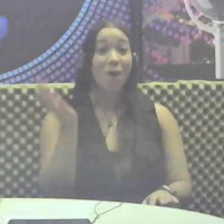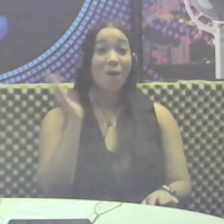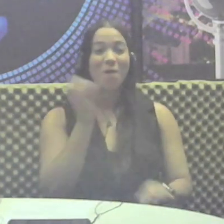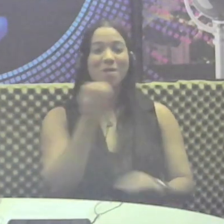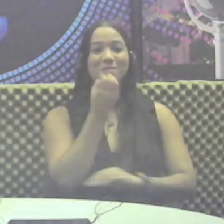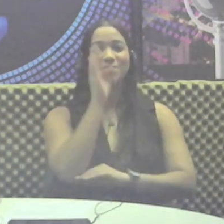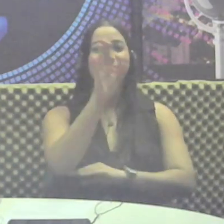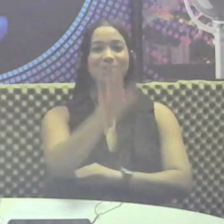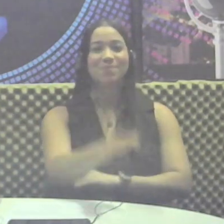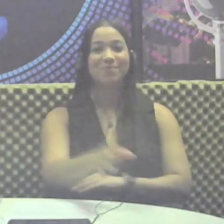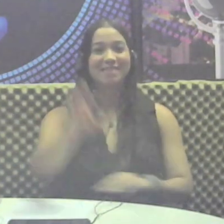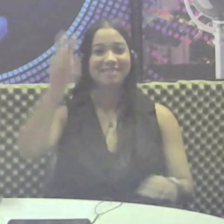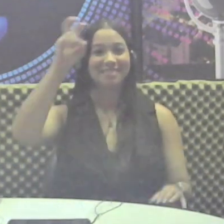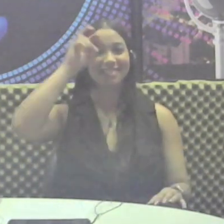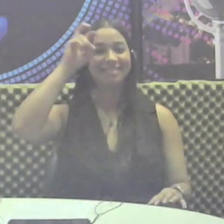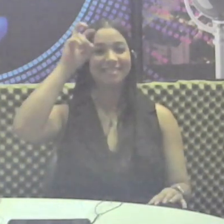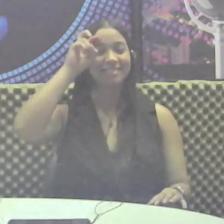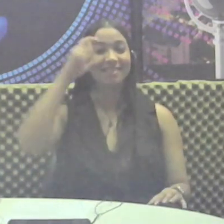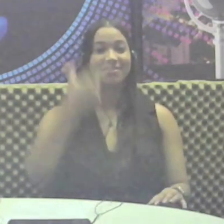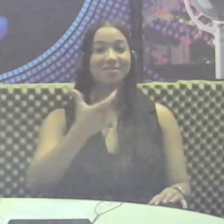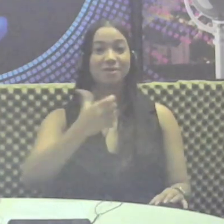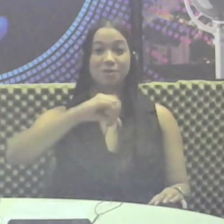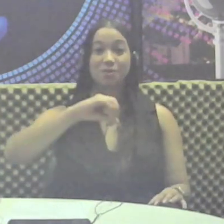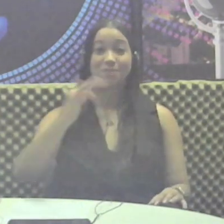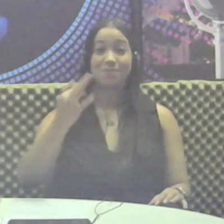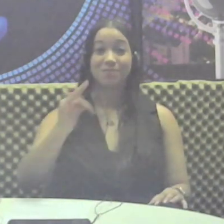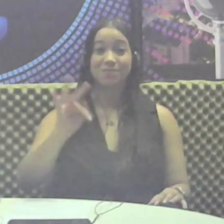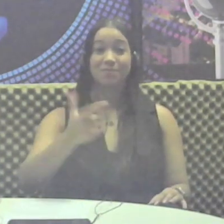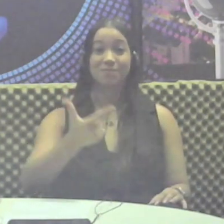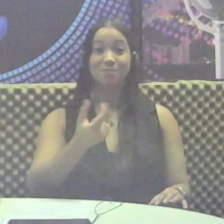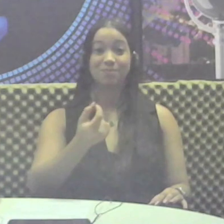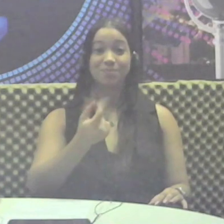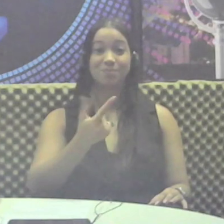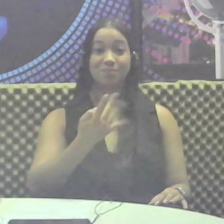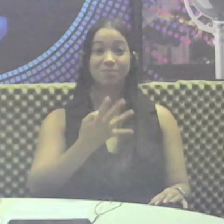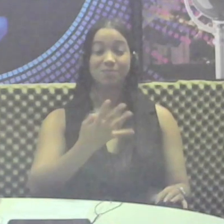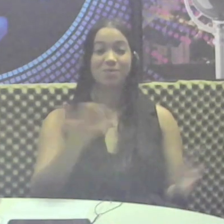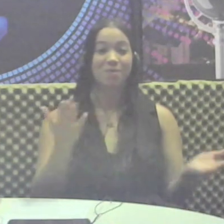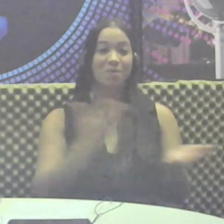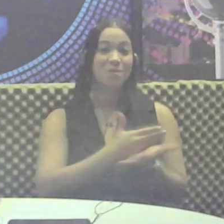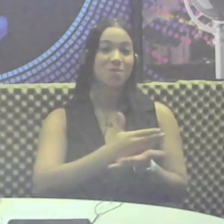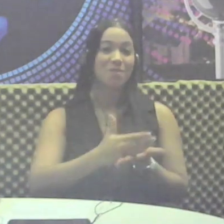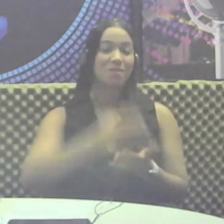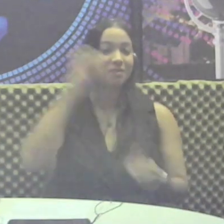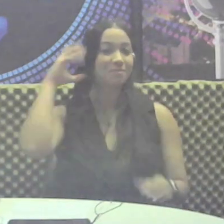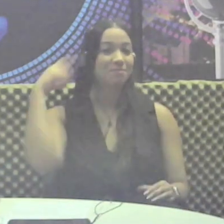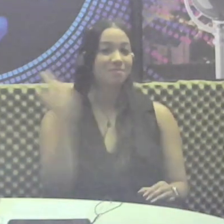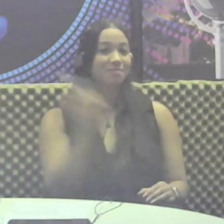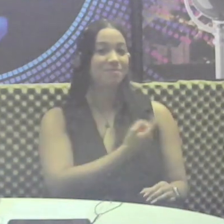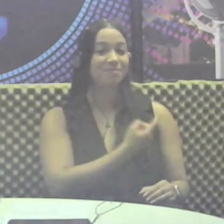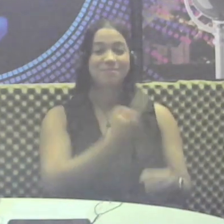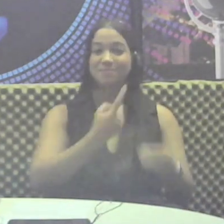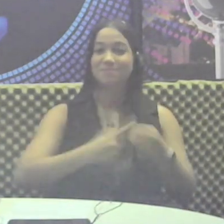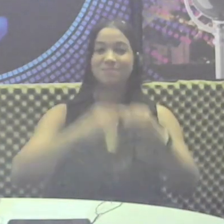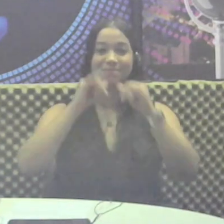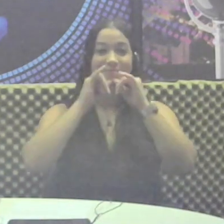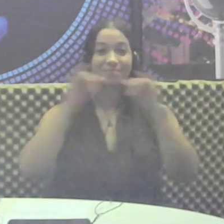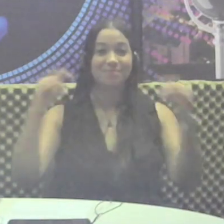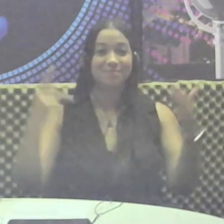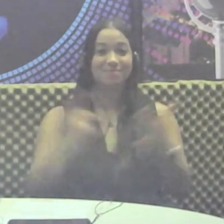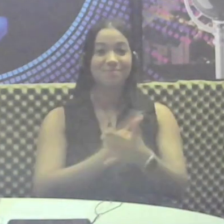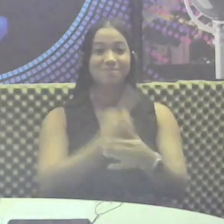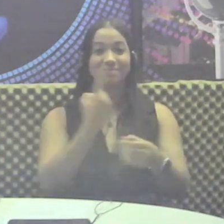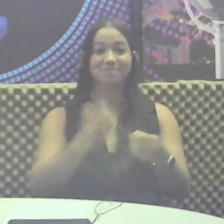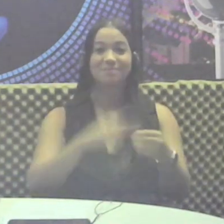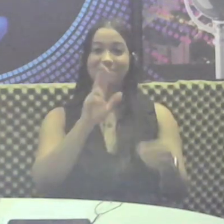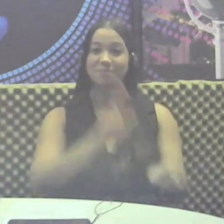Olá, boa tarde. Hoje é quinta-feira, dia 29 de fevereiro de 2024. Está no ar a rádio Nossa Cidade com boletim de notícias sobre o